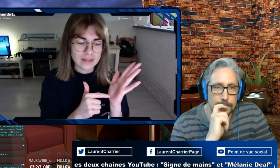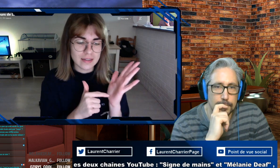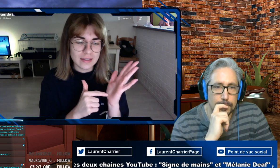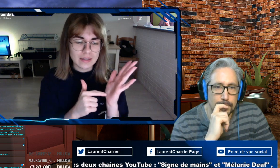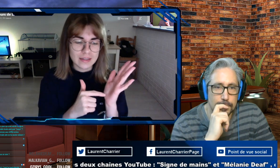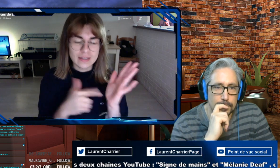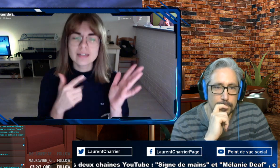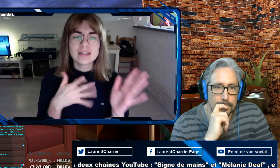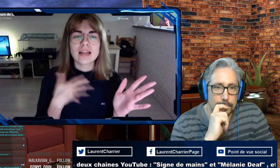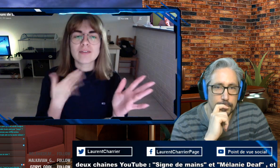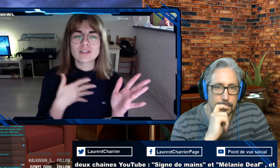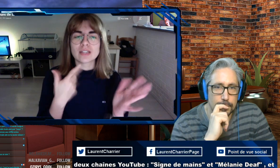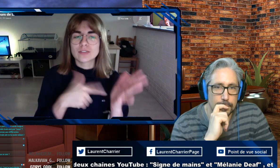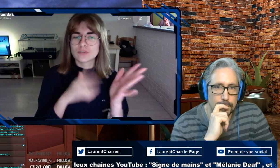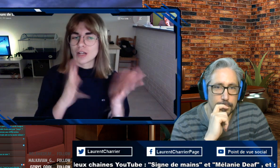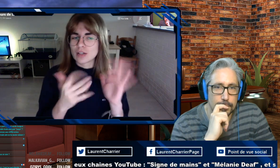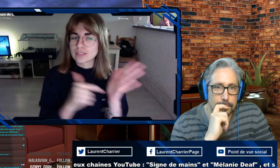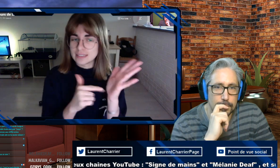signe,